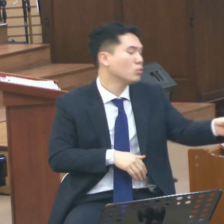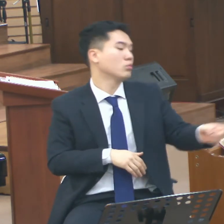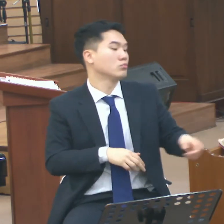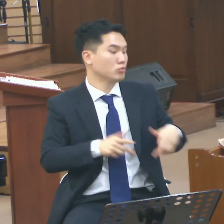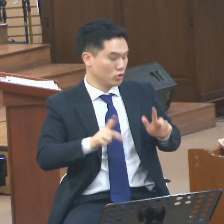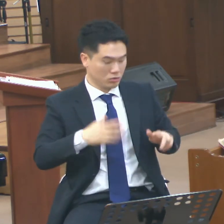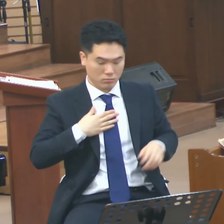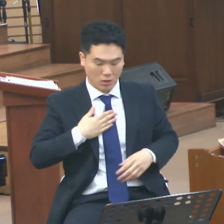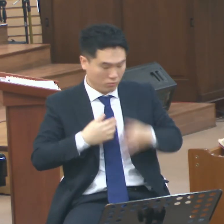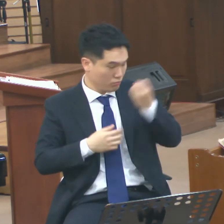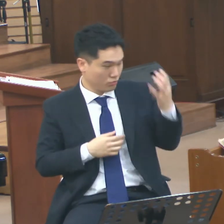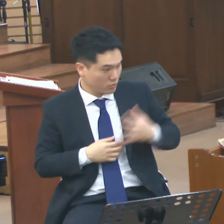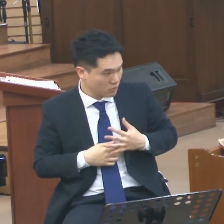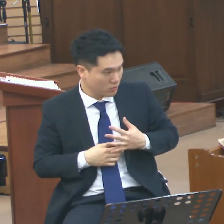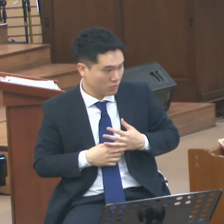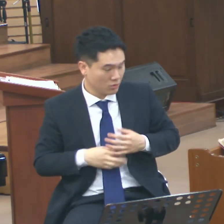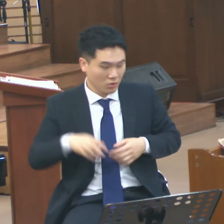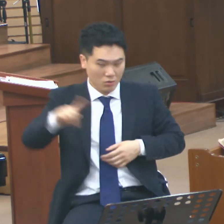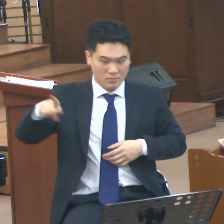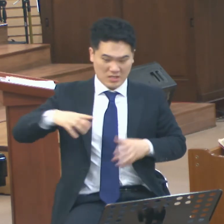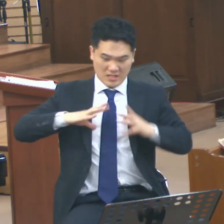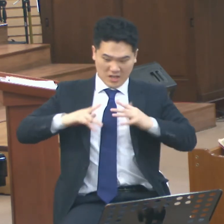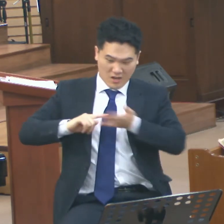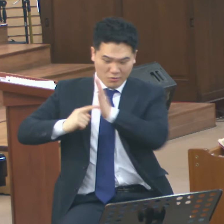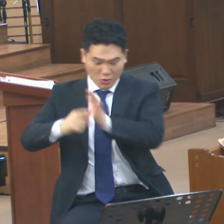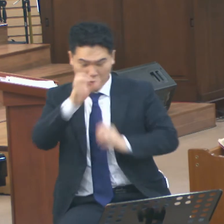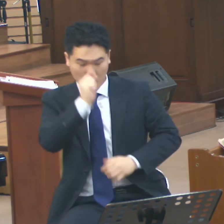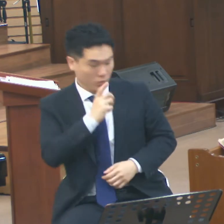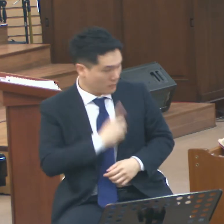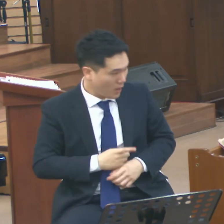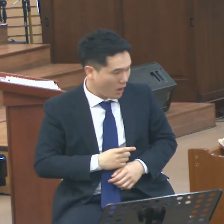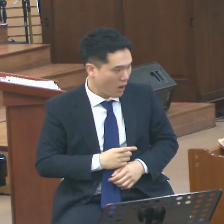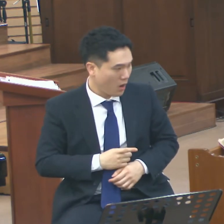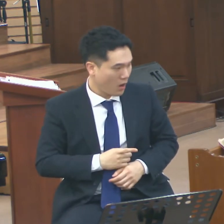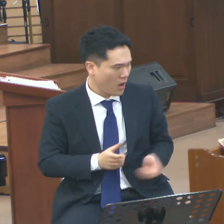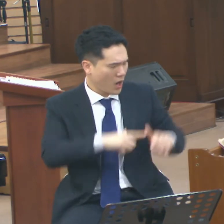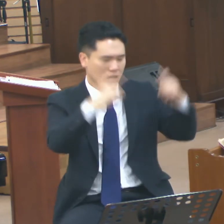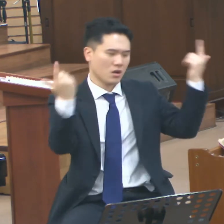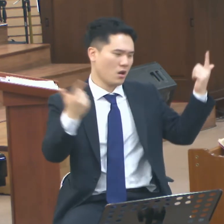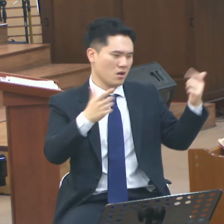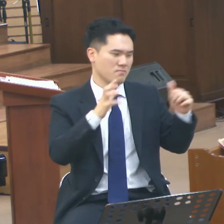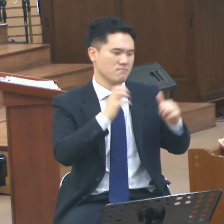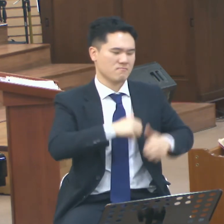예수님은 그 부분에 대해서는 아무 말을 하지 아니하시고 타이밍을 말하세요.